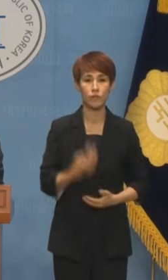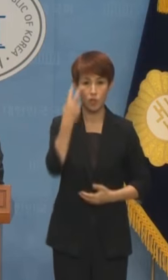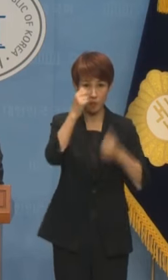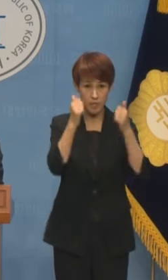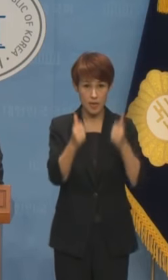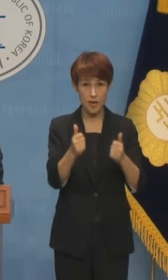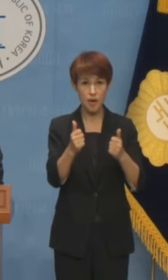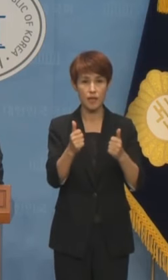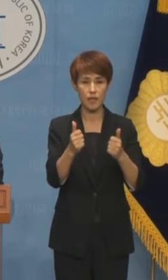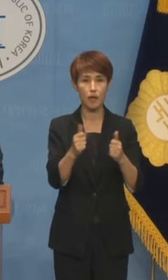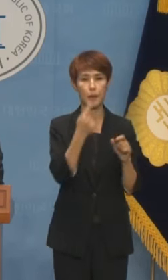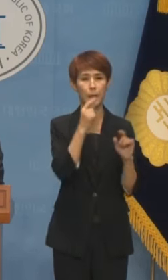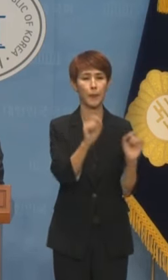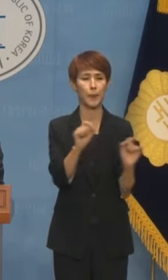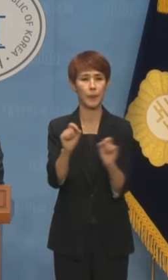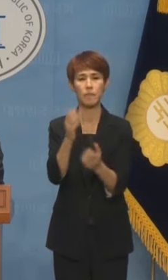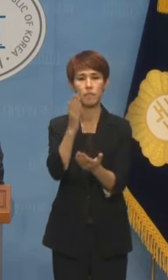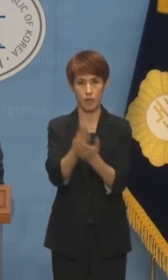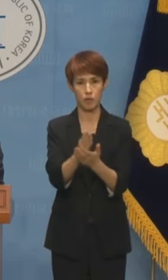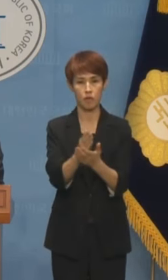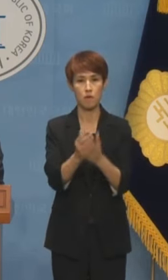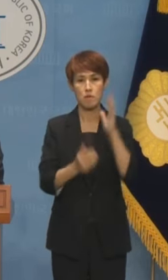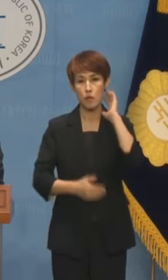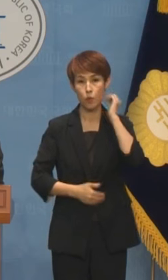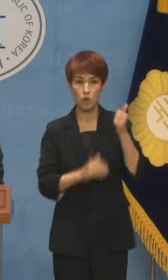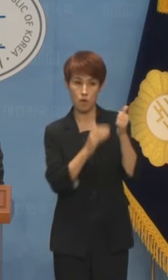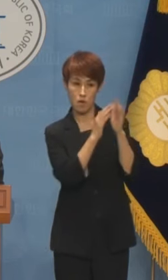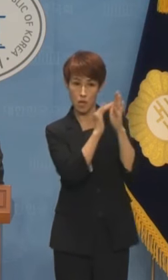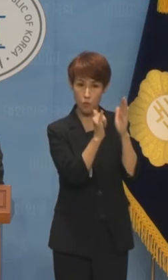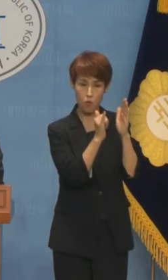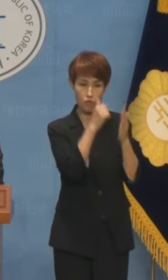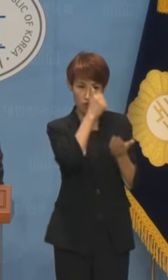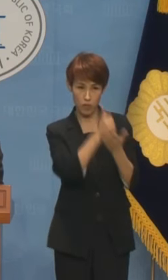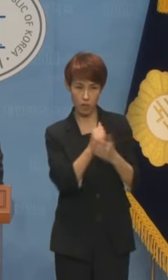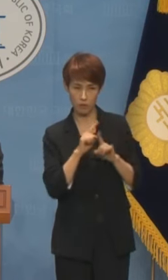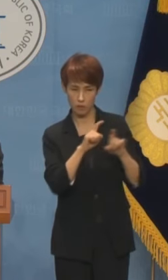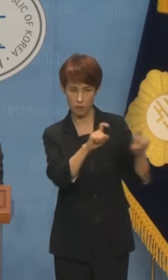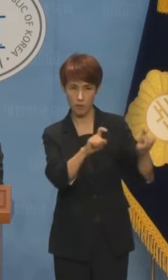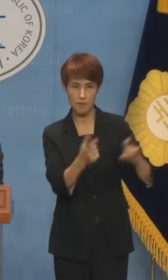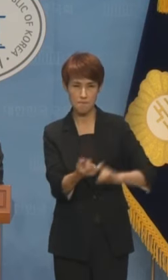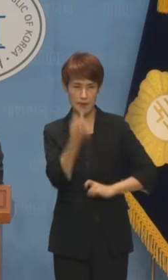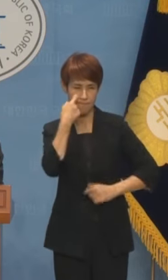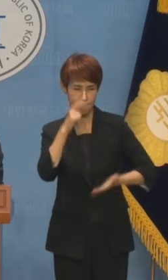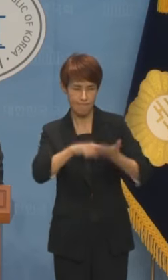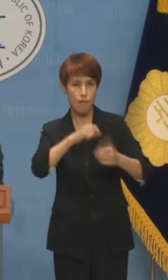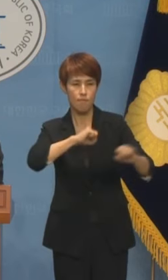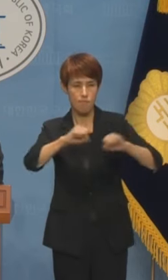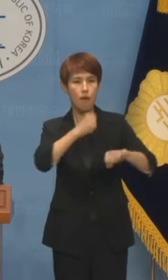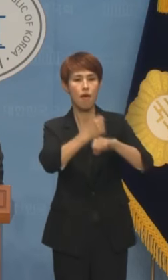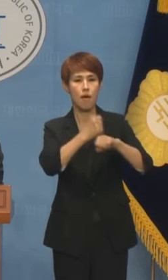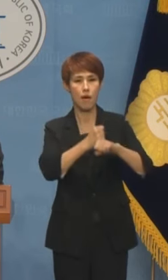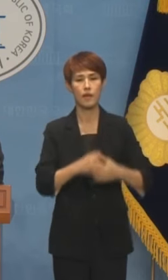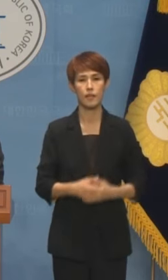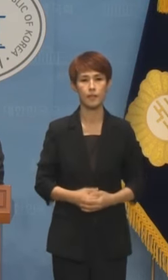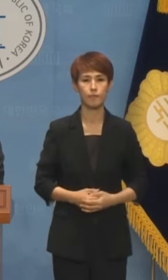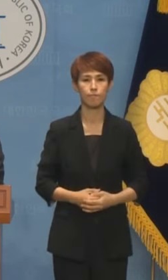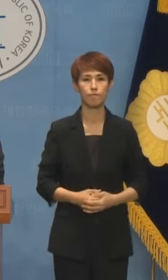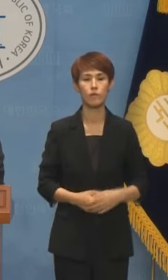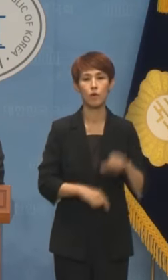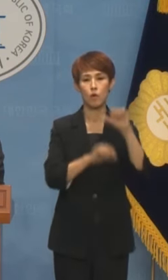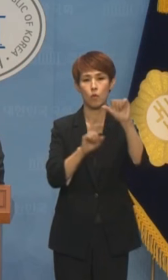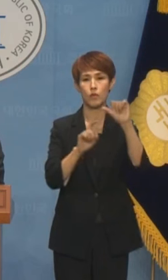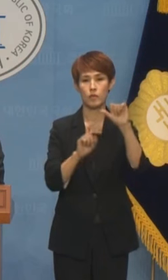뭉개기와 시간 끌기에 맞서 대통령 가족의 범죄 의혹을 철저히 밝혀나갈 것입니다. 2024년